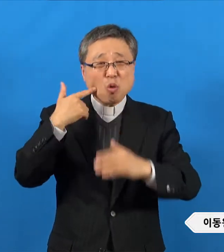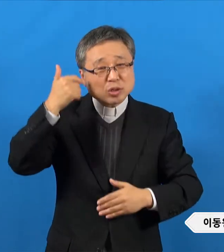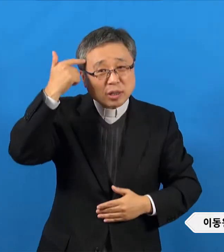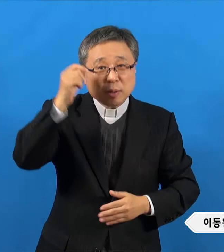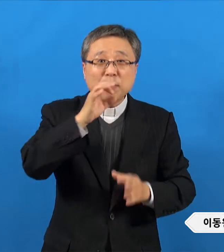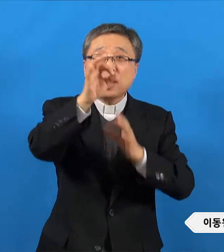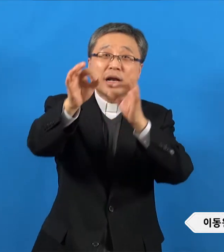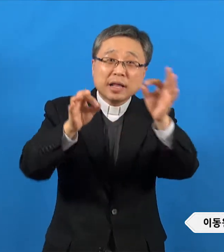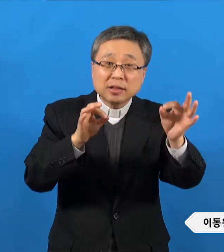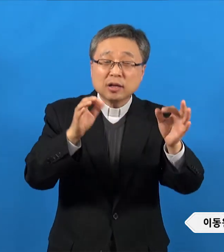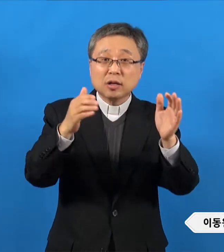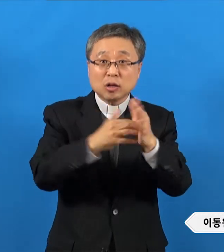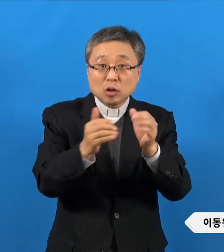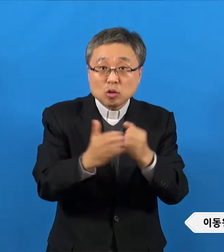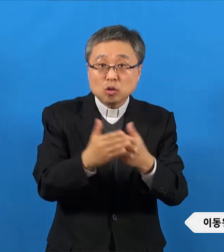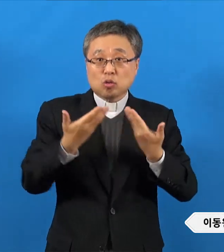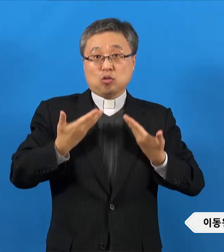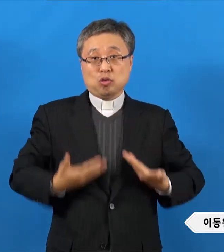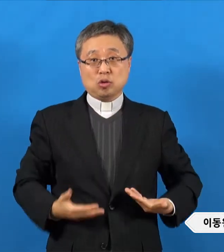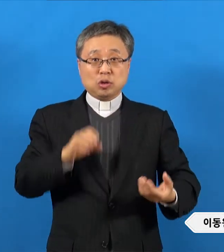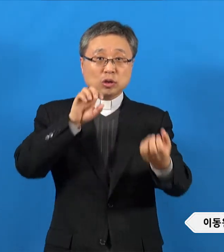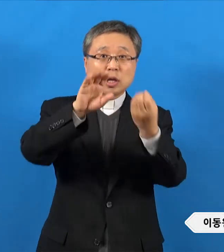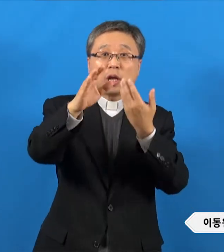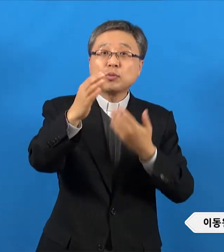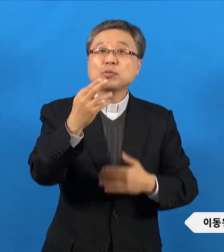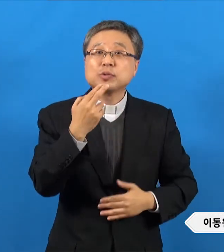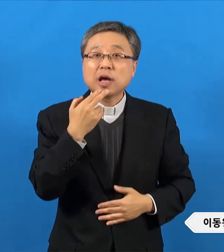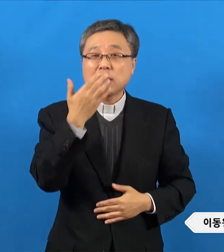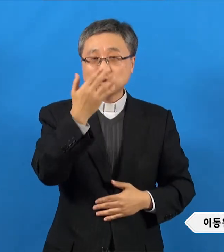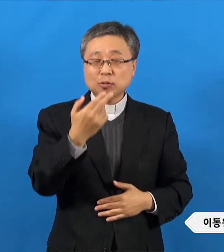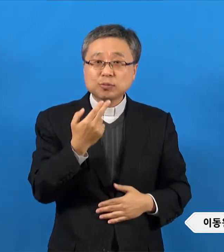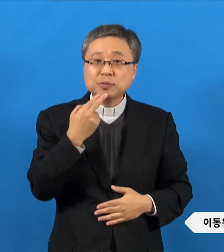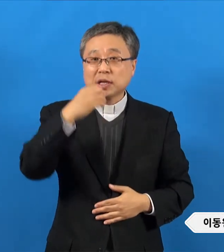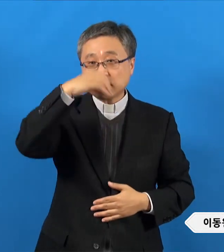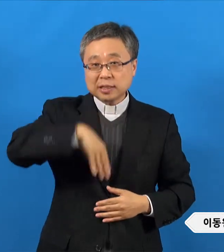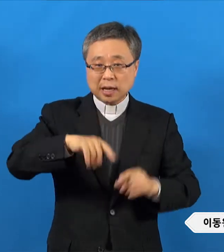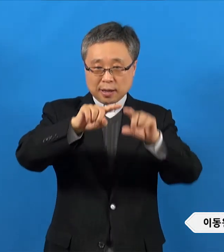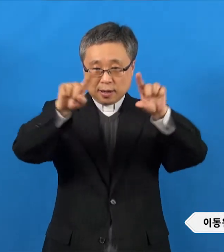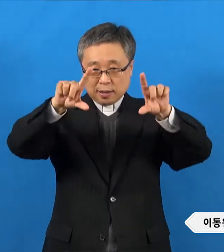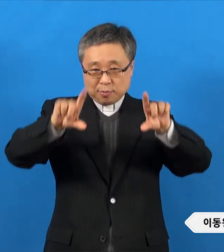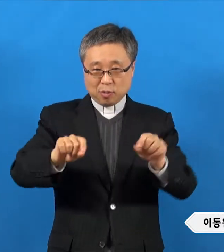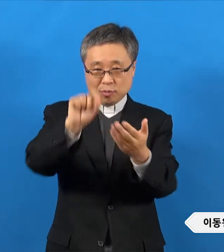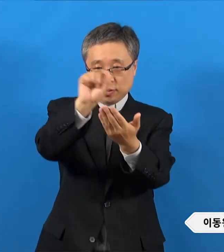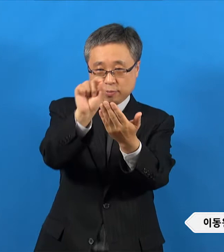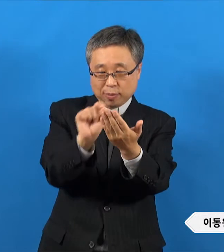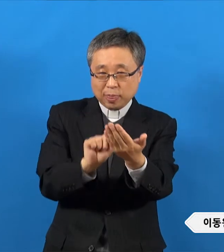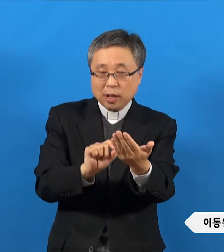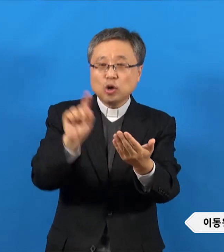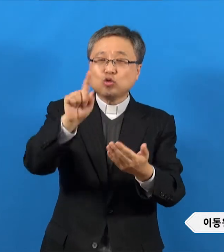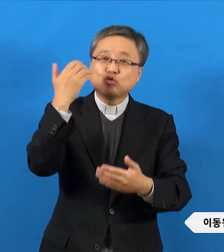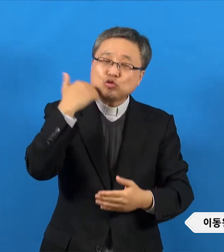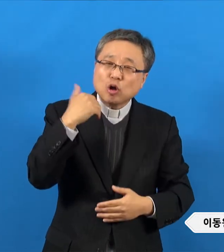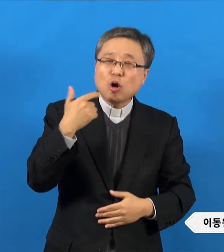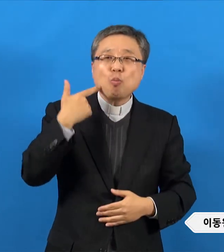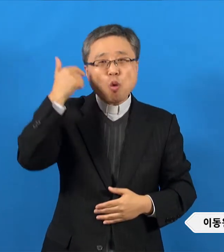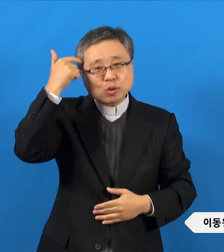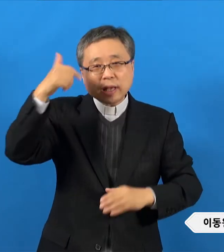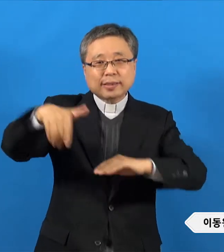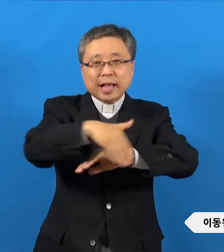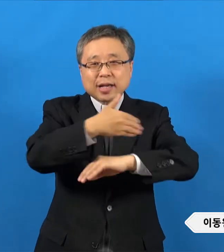조용해지더래요. 대답이 없어요. 할 수 없지 어떻게 해요. 그냥 메모지 하나를 남깁니다. 아무개 교회 목사 다녀갑니다. 그리고